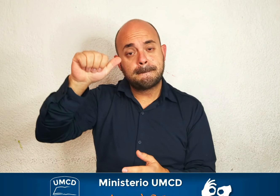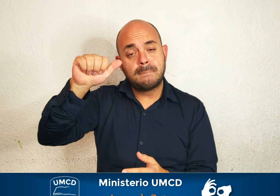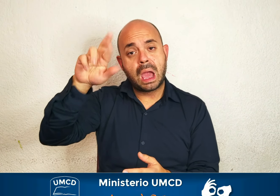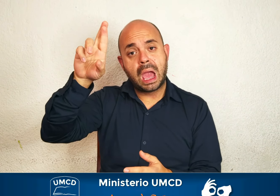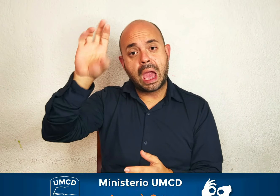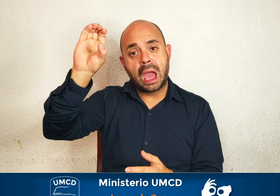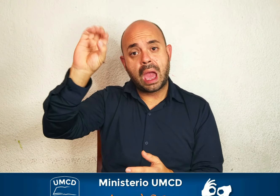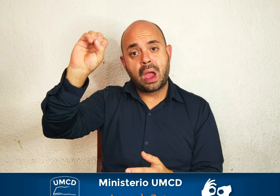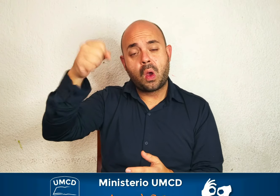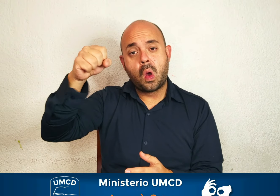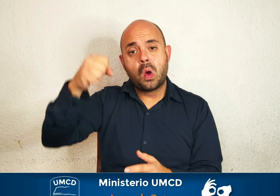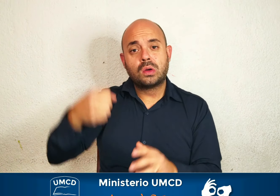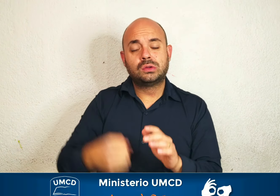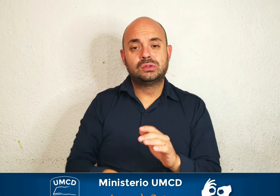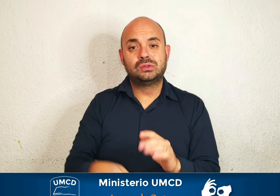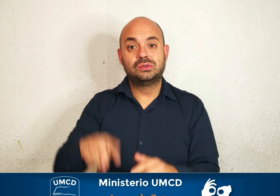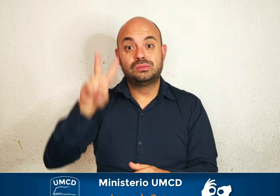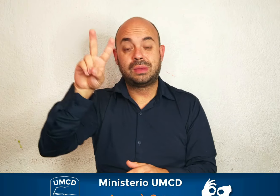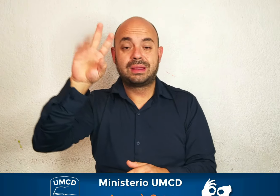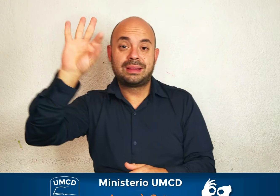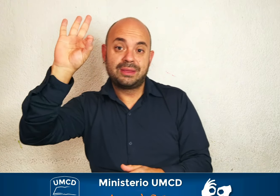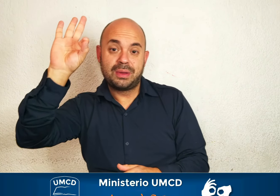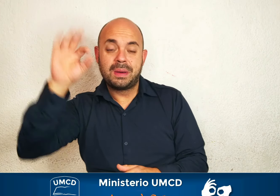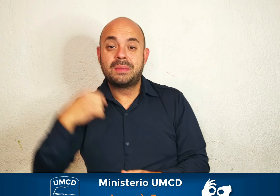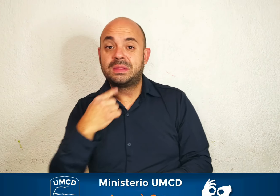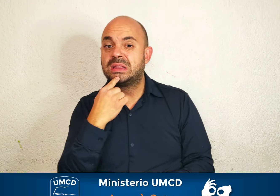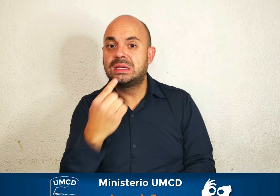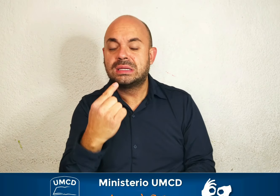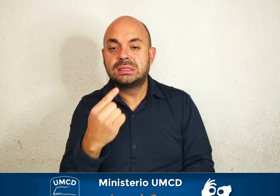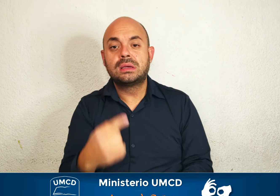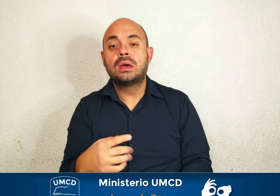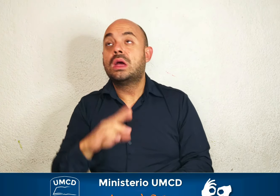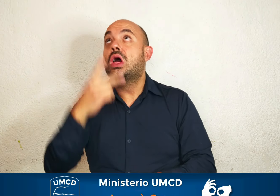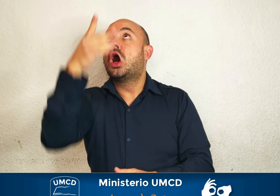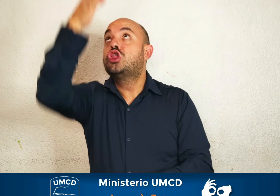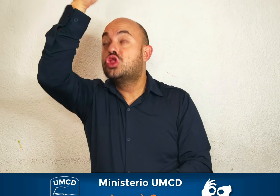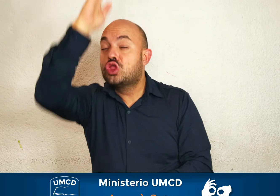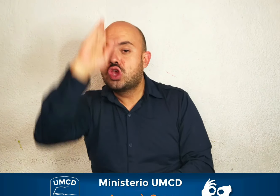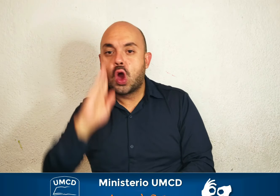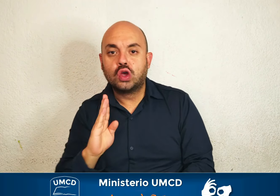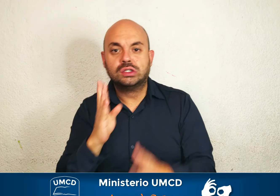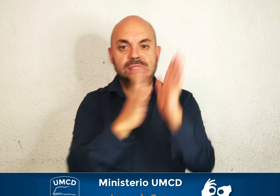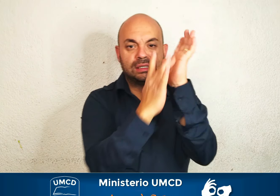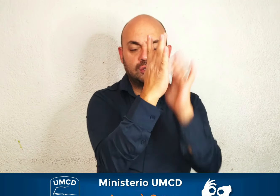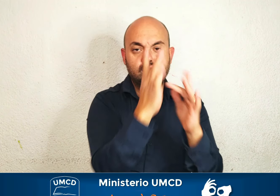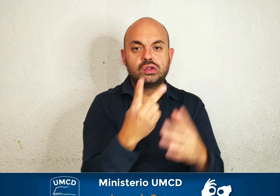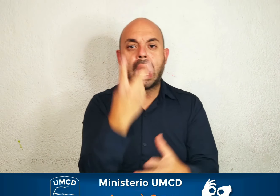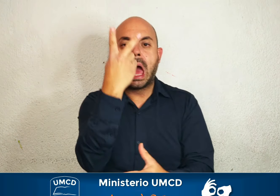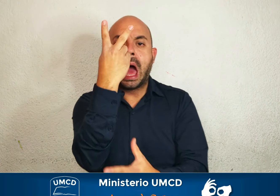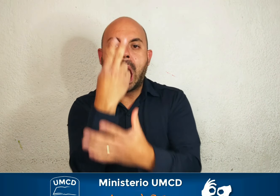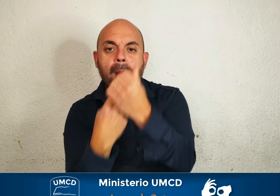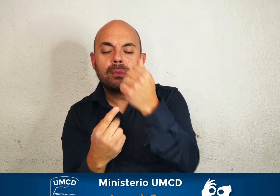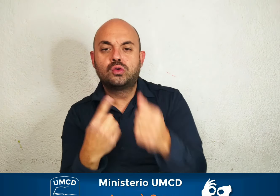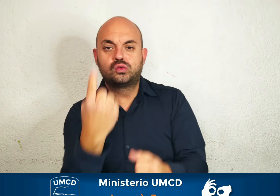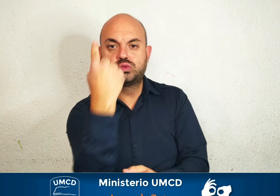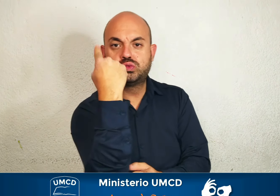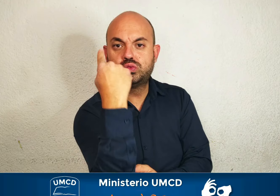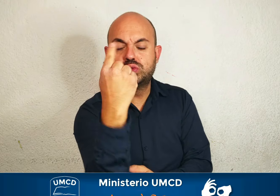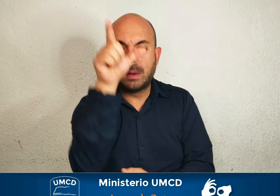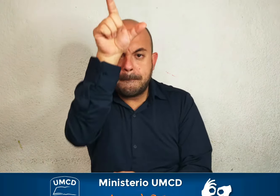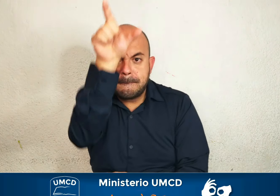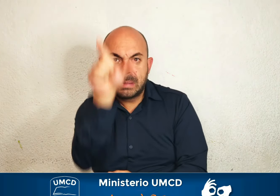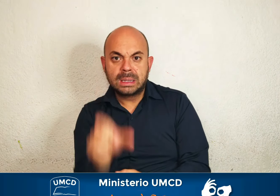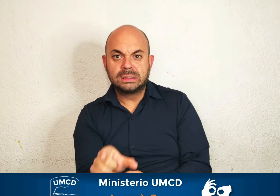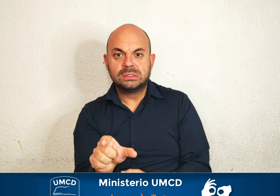el primer mandamiento de todos es, oye Israel, el Señor nuestro Dios, el Señor uno es. Con este